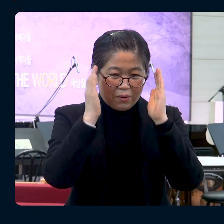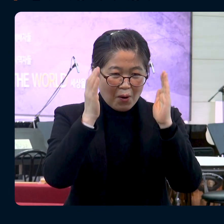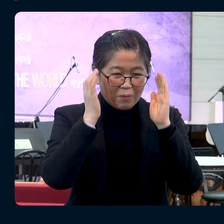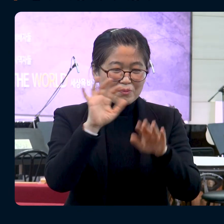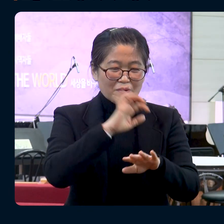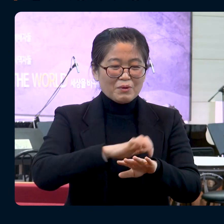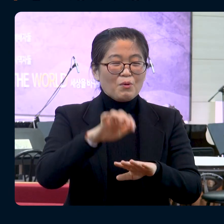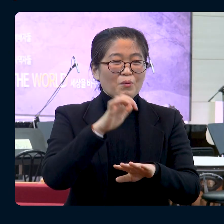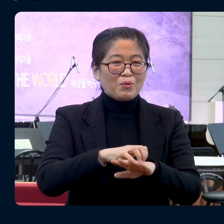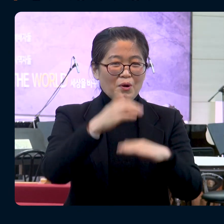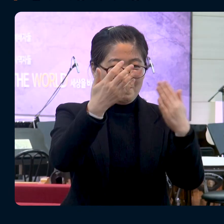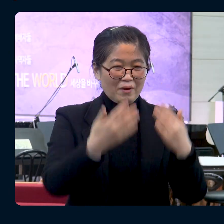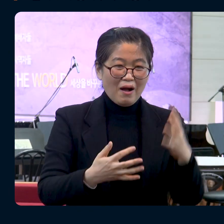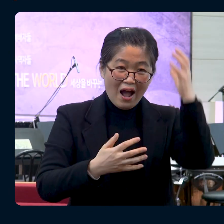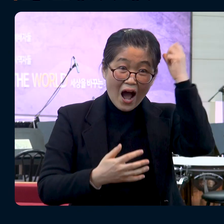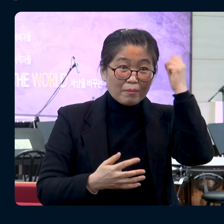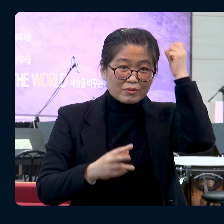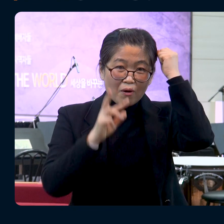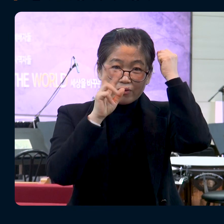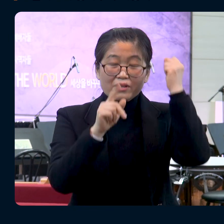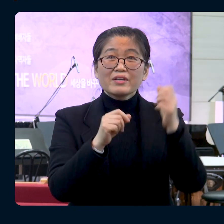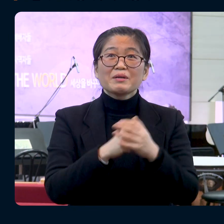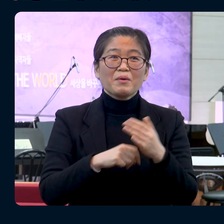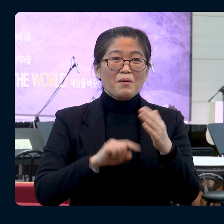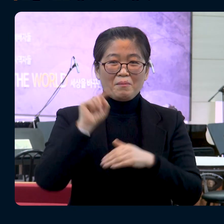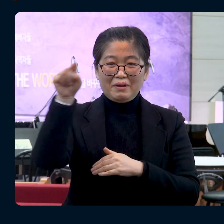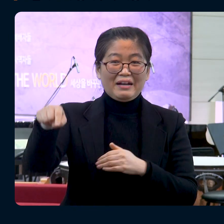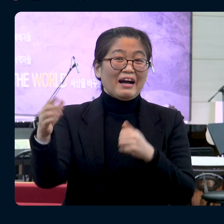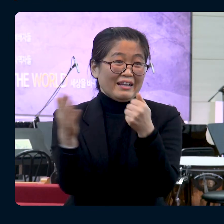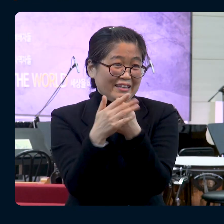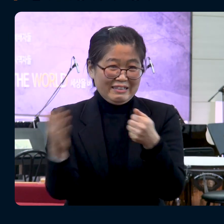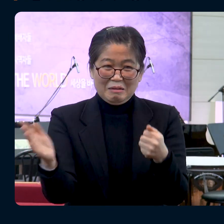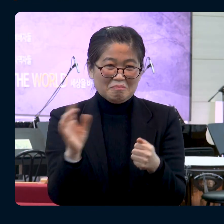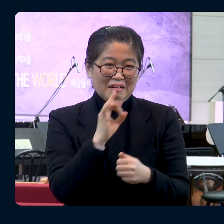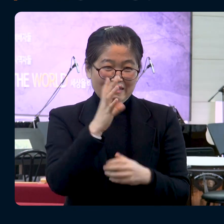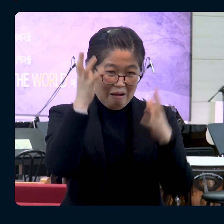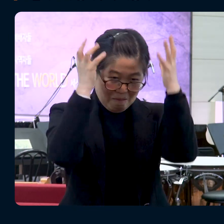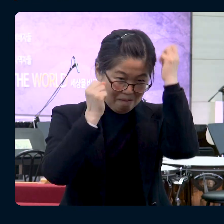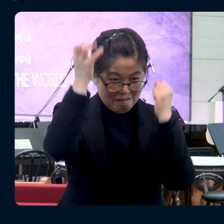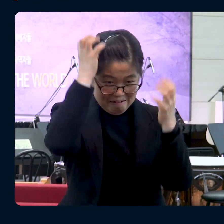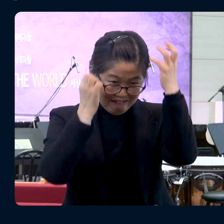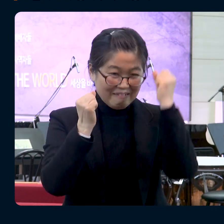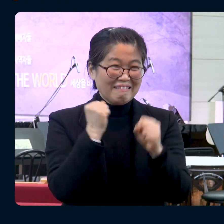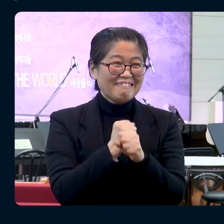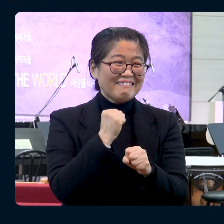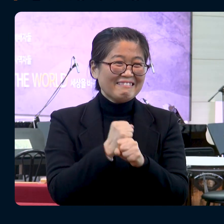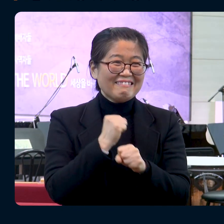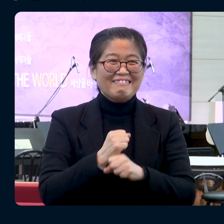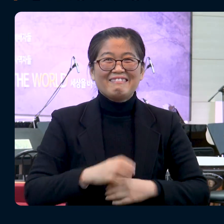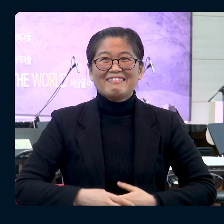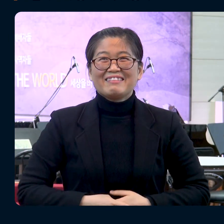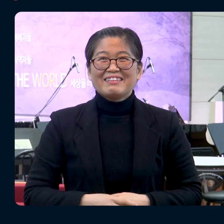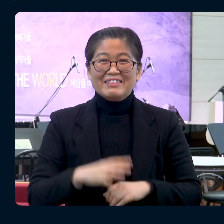제자 훈련 열심히 받는데 저 본 적이 없어요. 암송 틀리면 바로 나가야 되니까 다 외워.